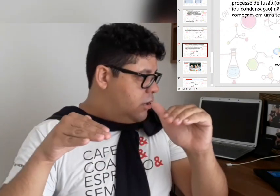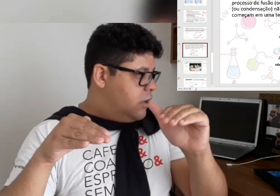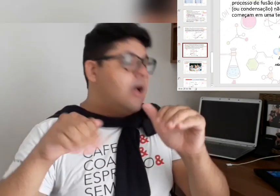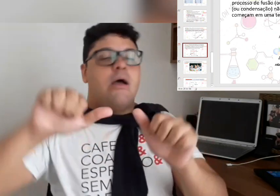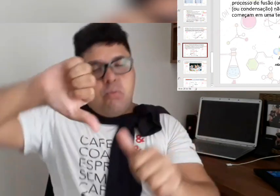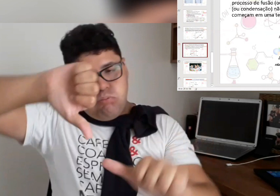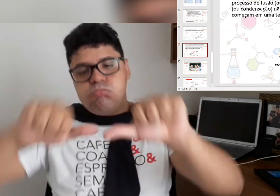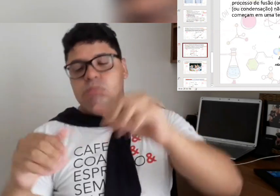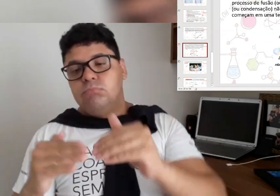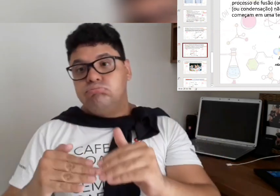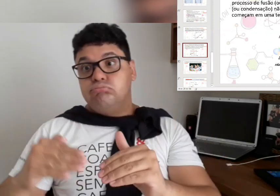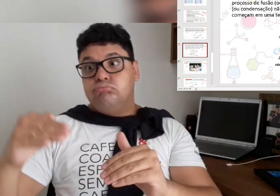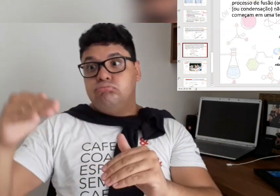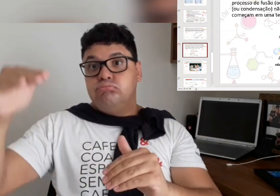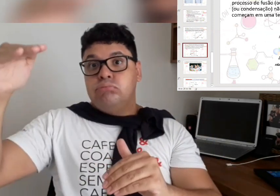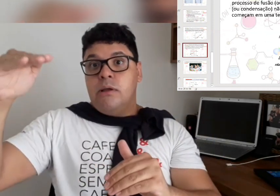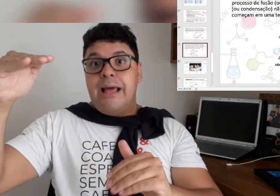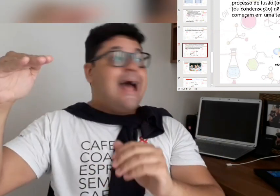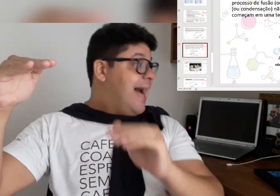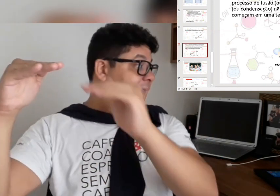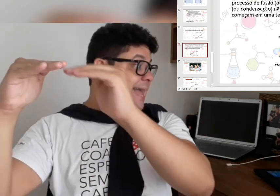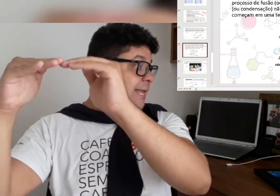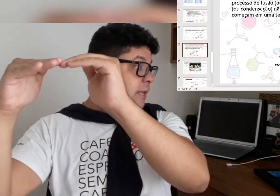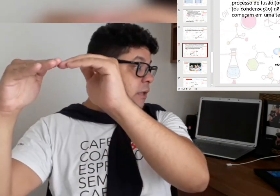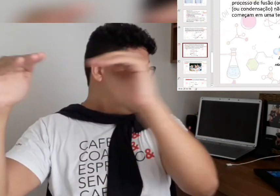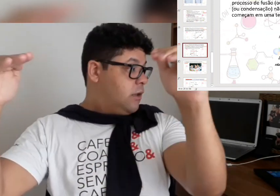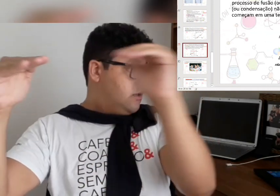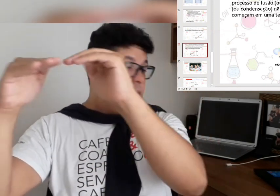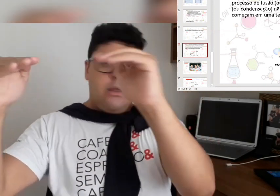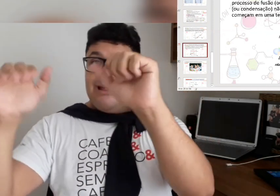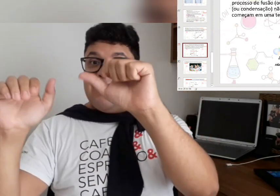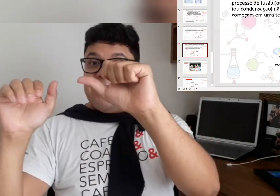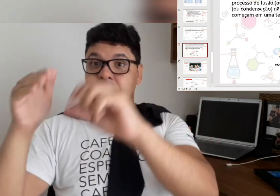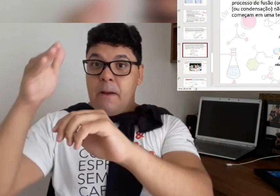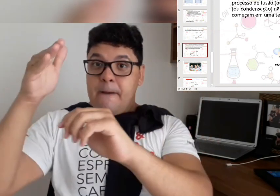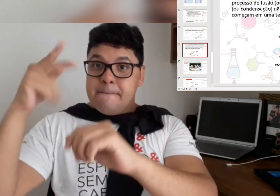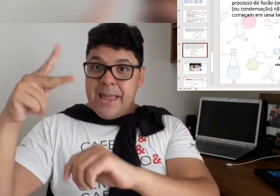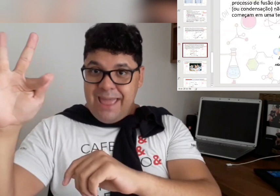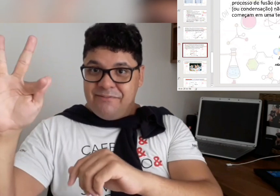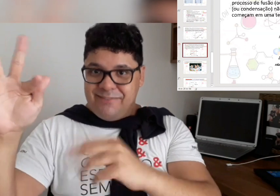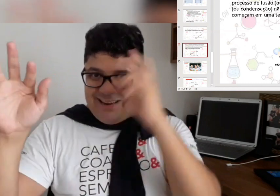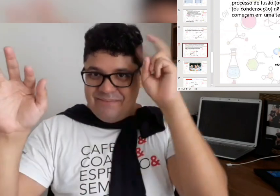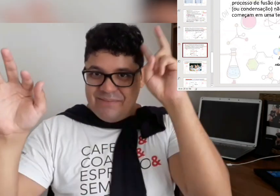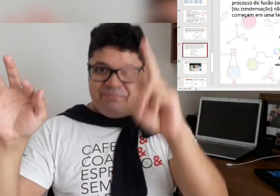né? Aconteceu um aumento da temperatura. Aí, o que acontece de novo quando é uma